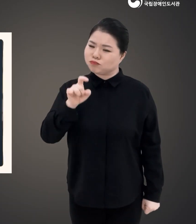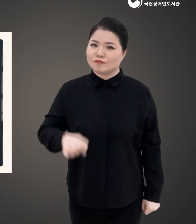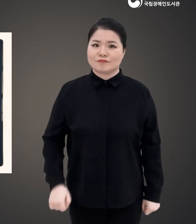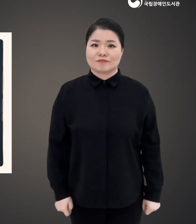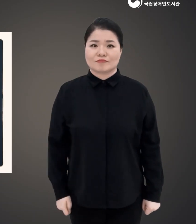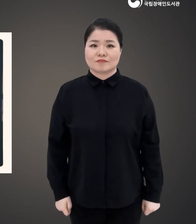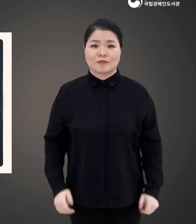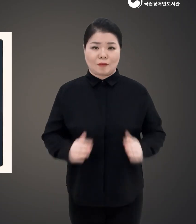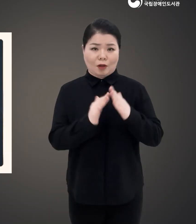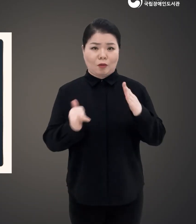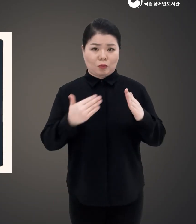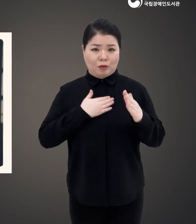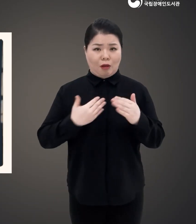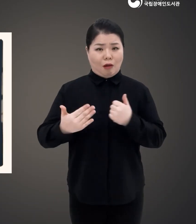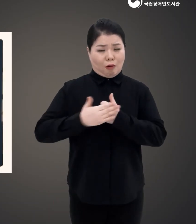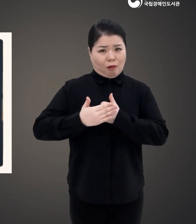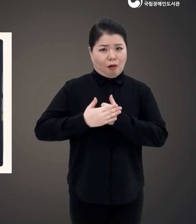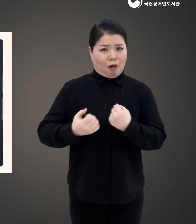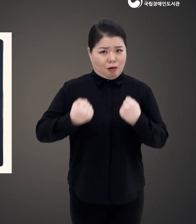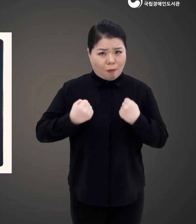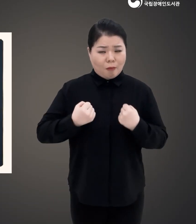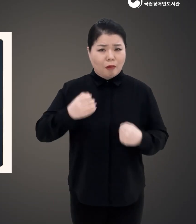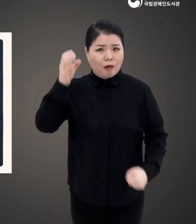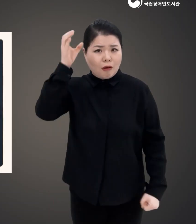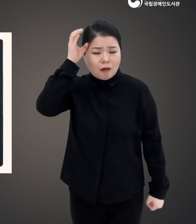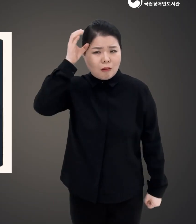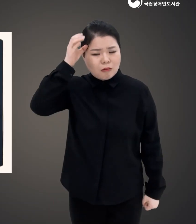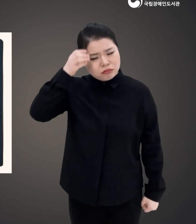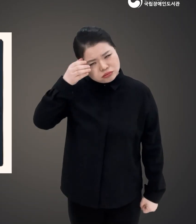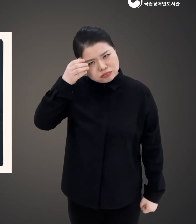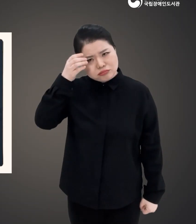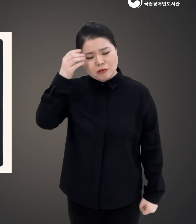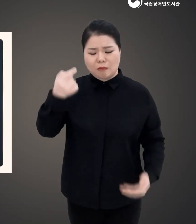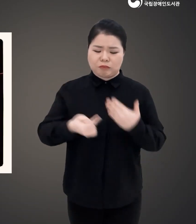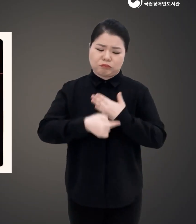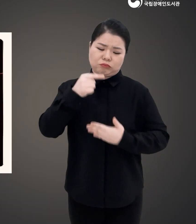나에게 힘이 되어주길 원했던 가족에게 상처받고